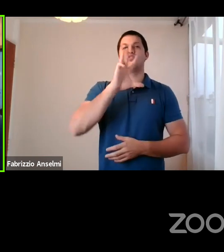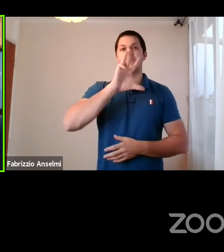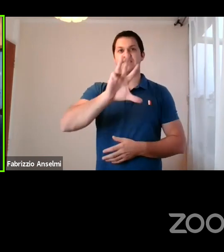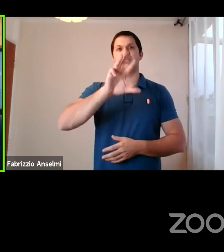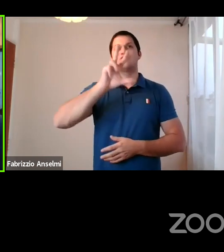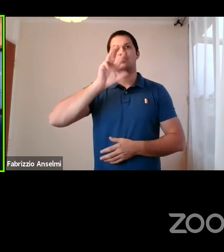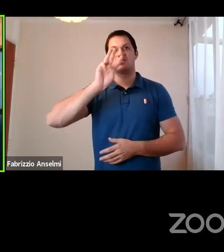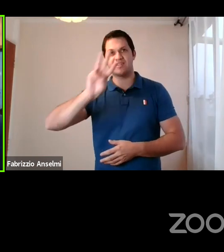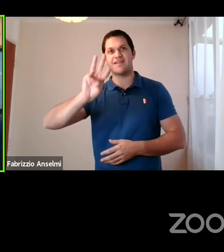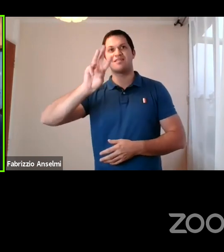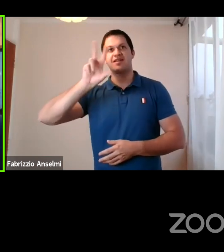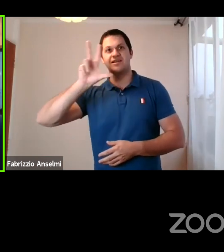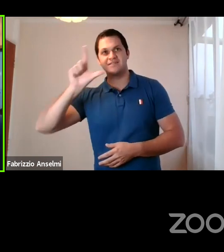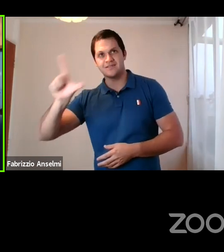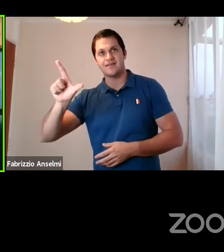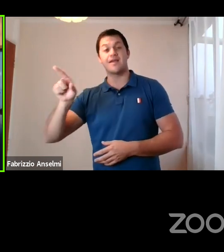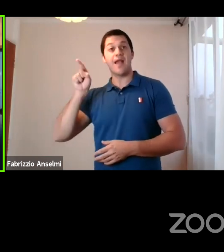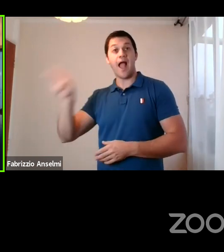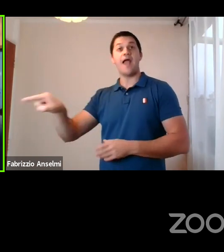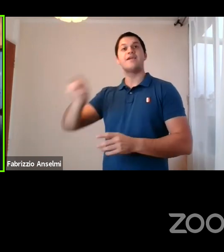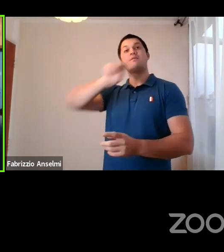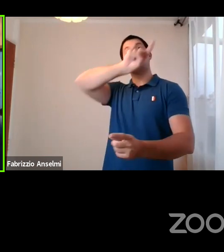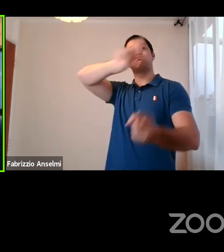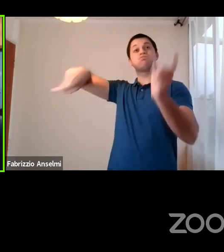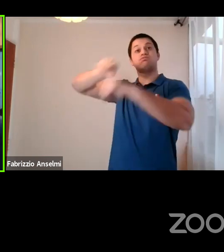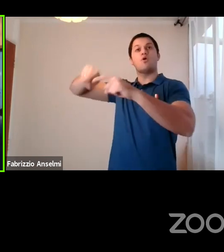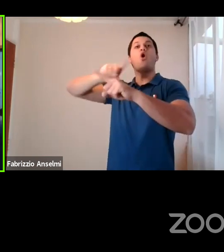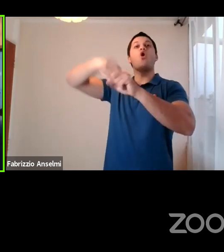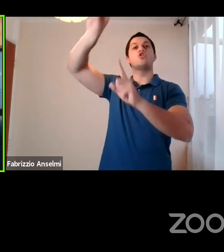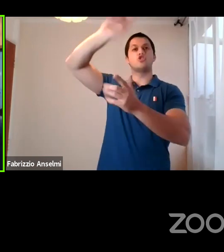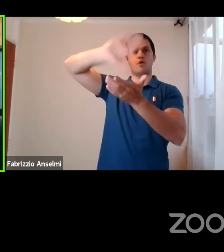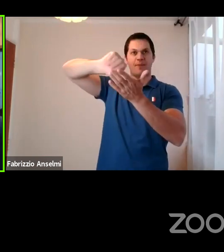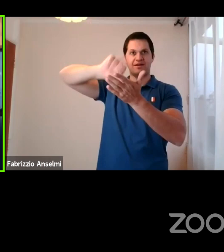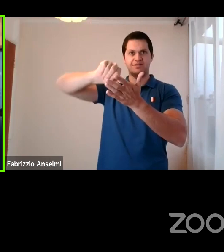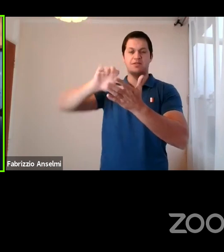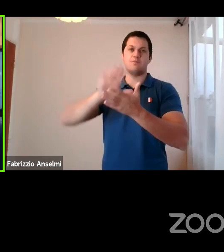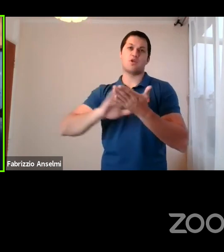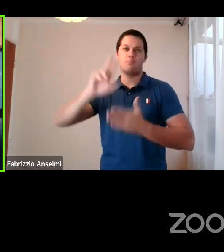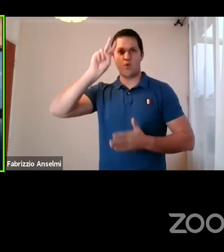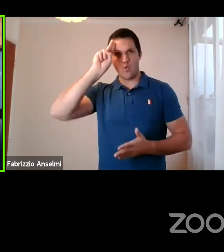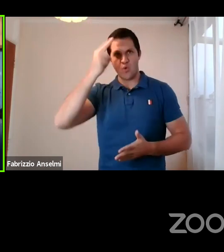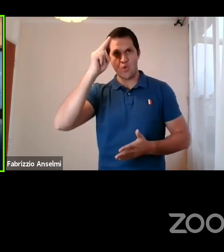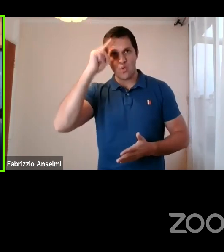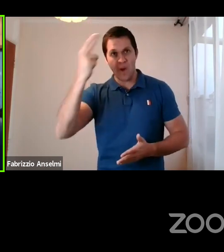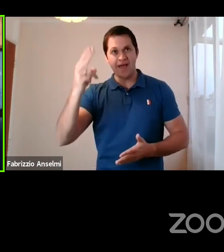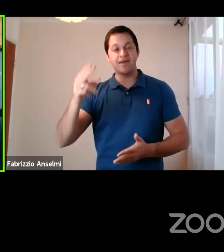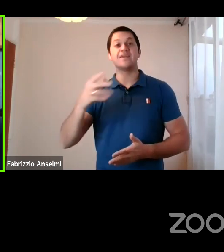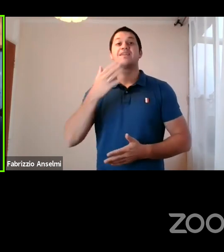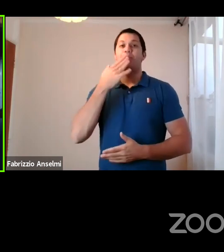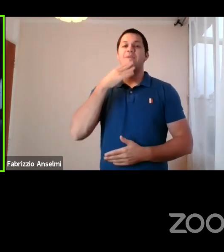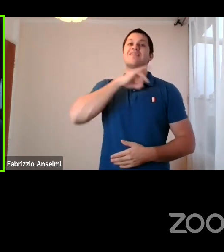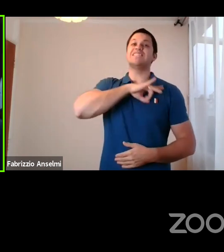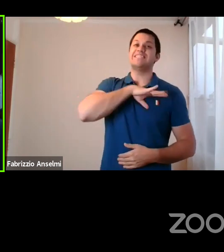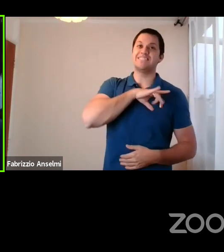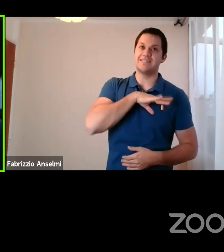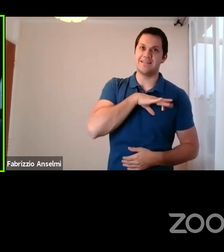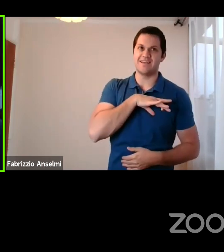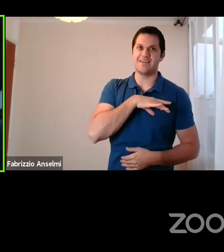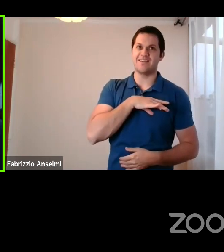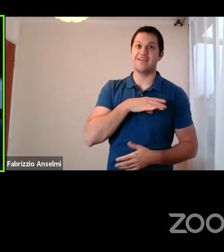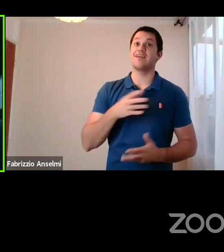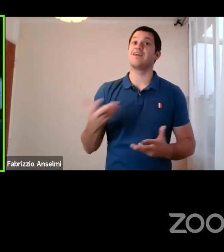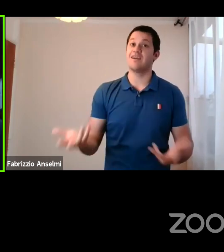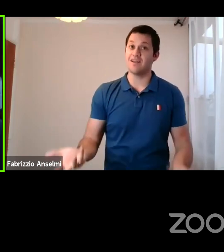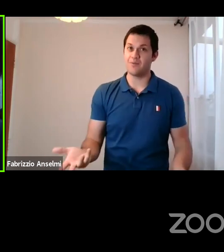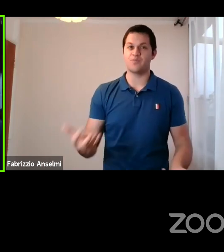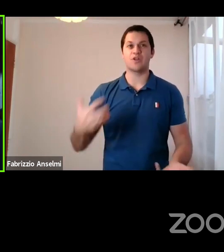países, de Argentina, por supuesto, de Uruguay y de Chile. O sea, los argentinos